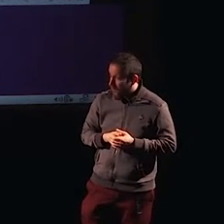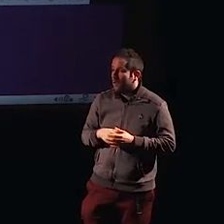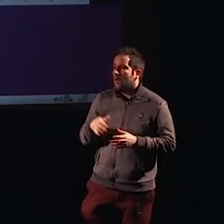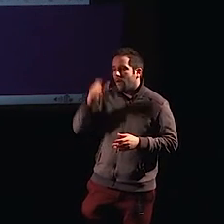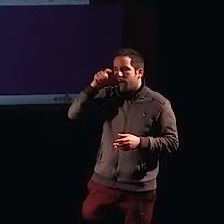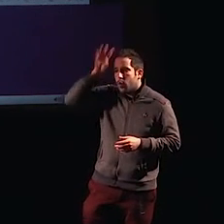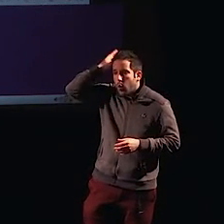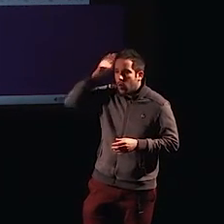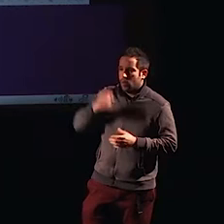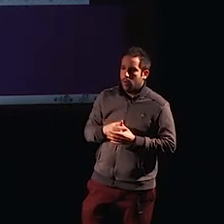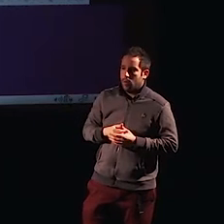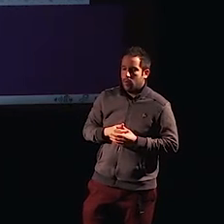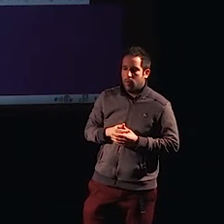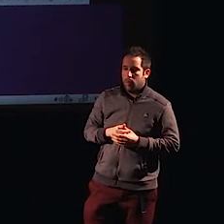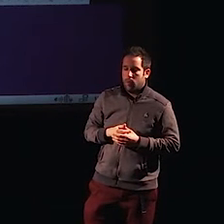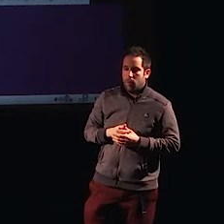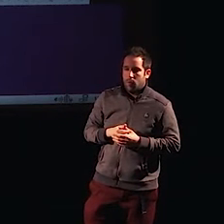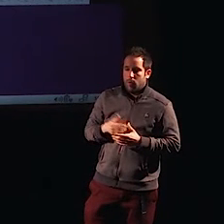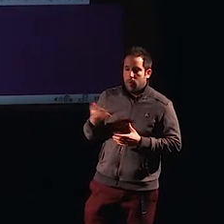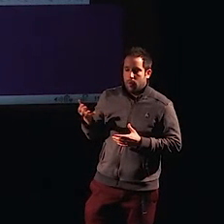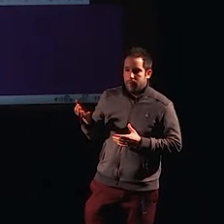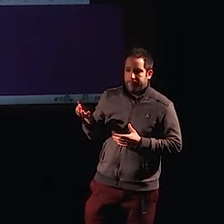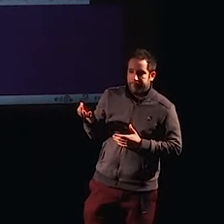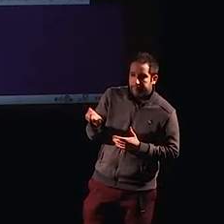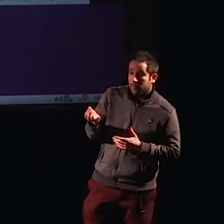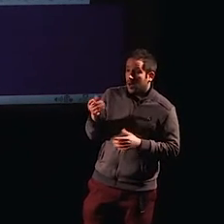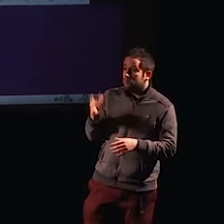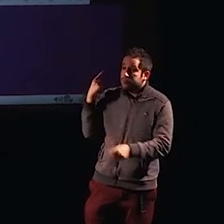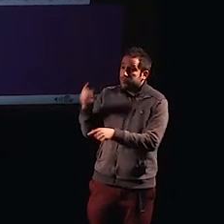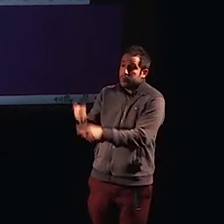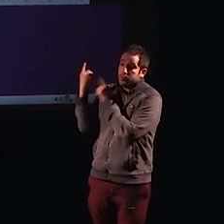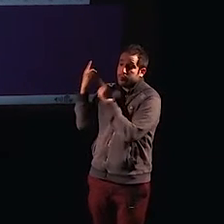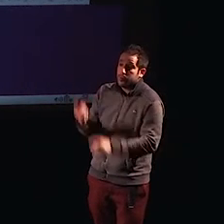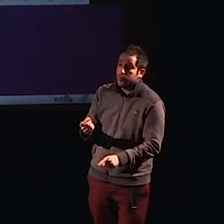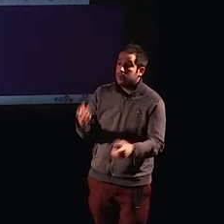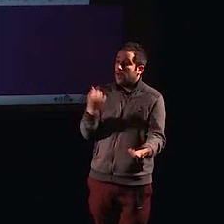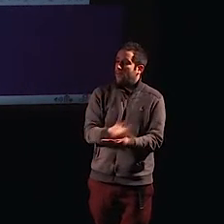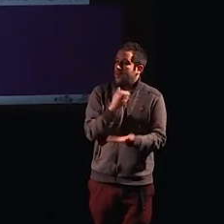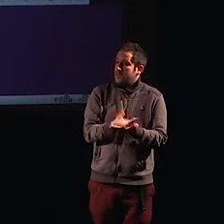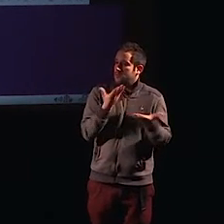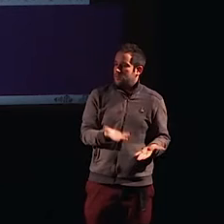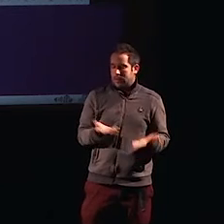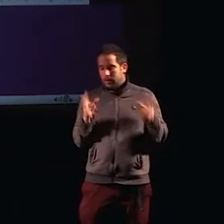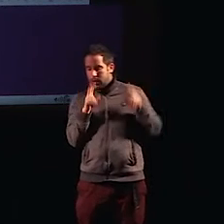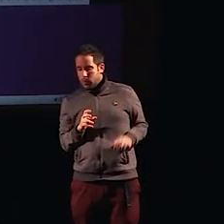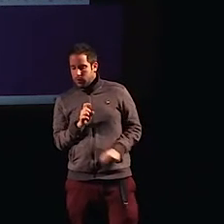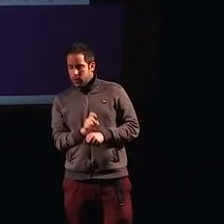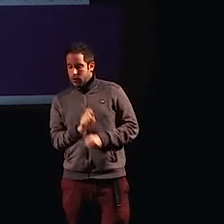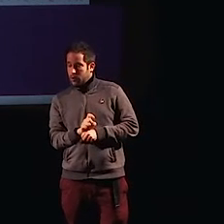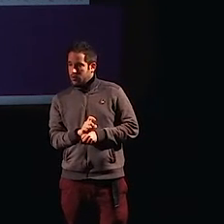Foucault revient, et là encore, Foucault revient, comme il a toujours fait, sur une étude critique de l'actualité. Et sur une